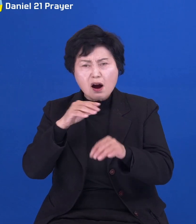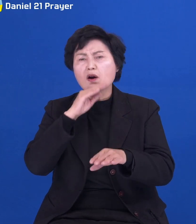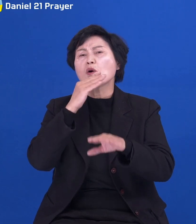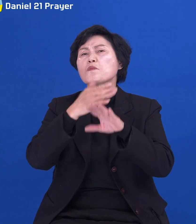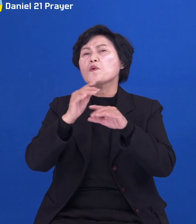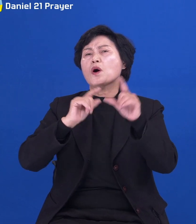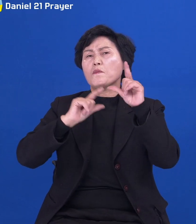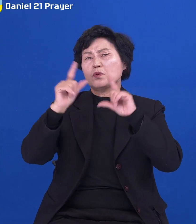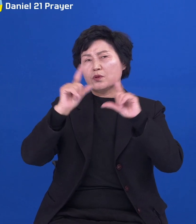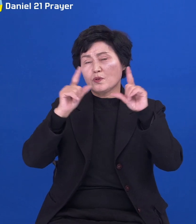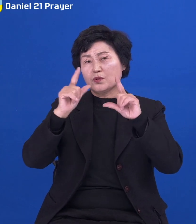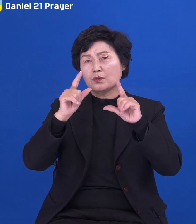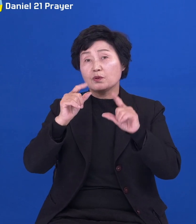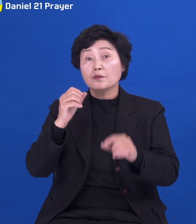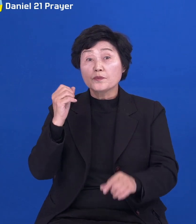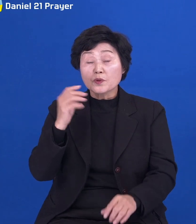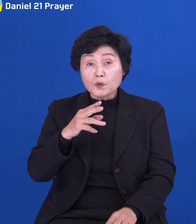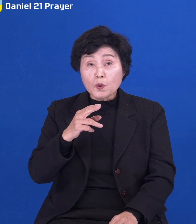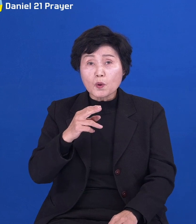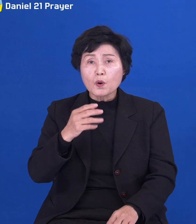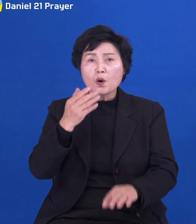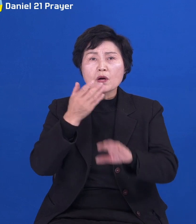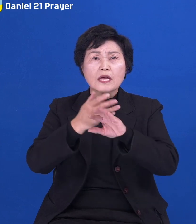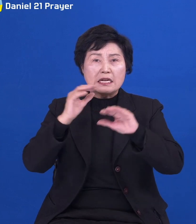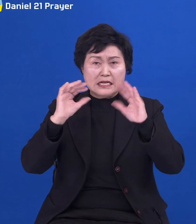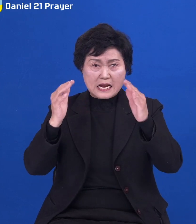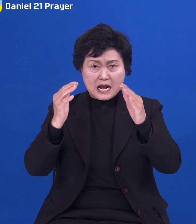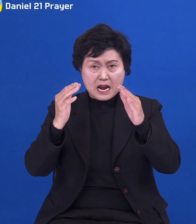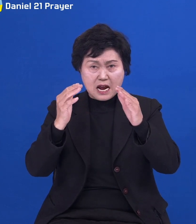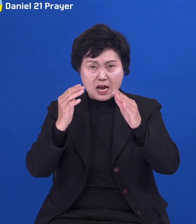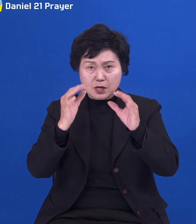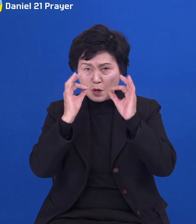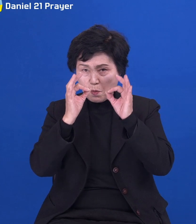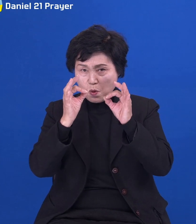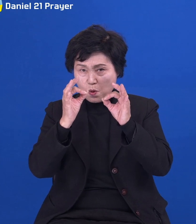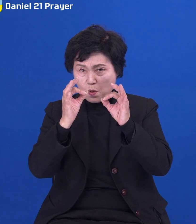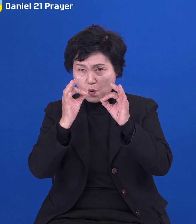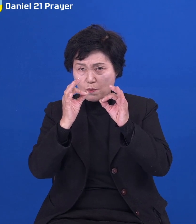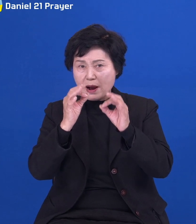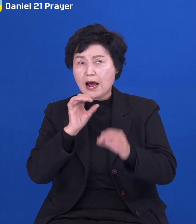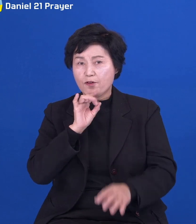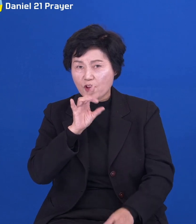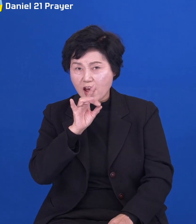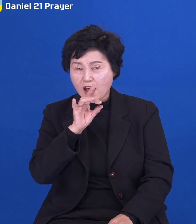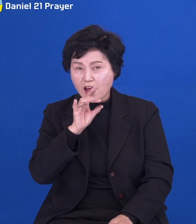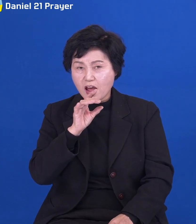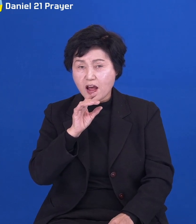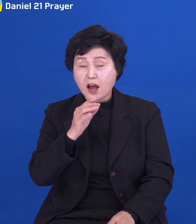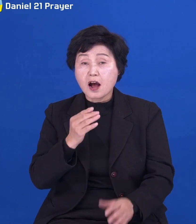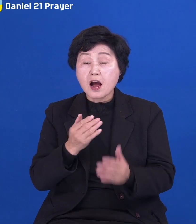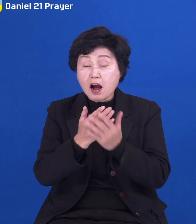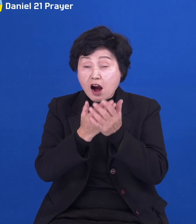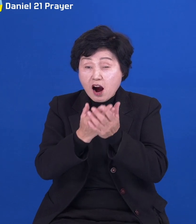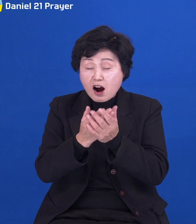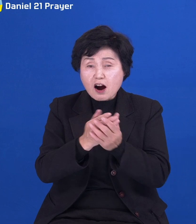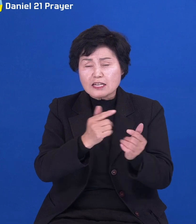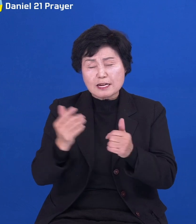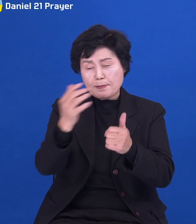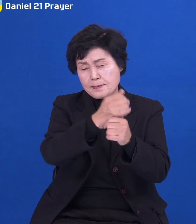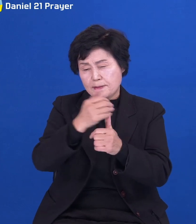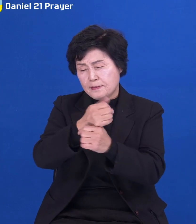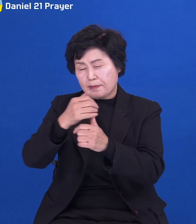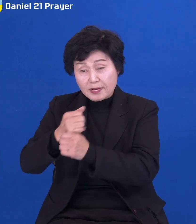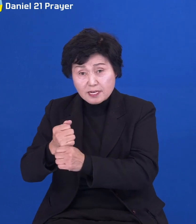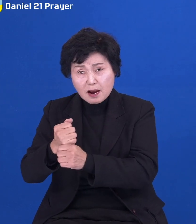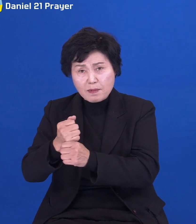정부는 이런 애들을 또 외신들이 본다고 해가지고 모든 애들 잡아다가 여관 이런 데 가둬놓았어요. 한 방의 기준이 어른